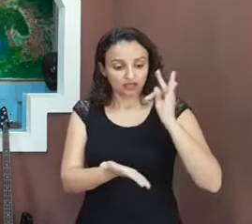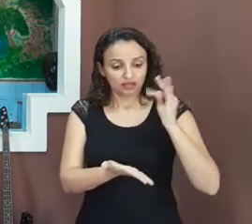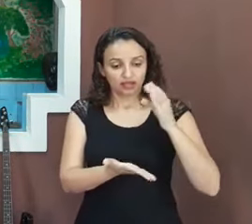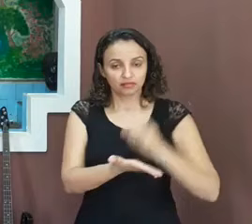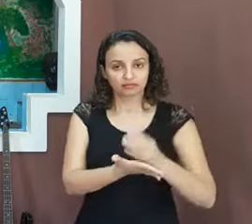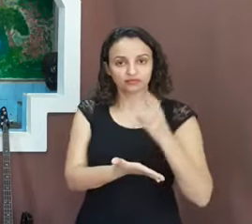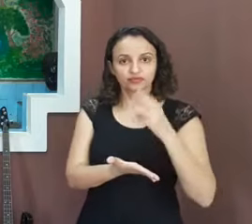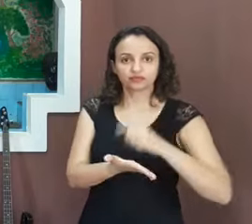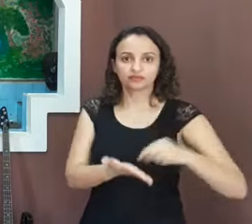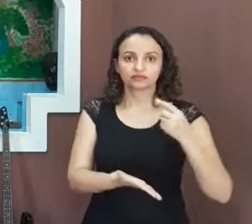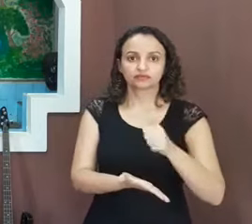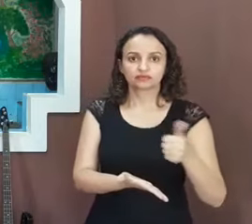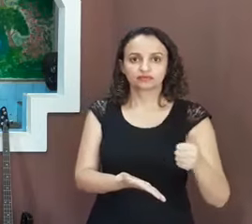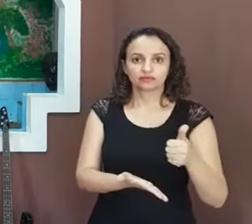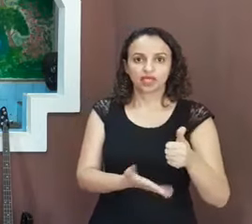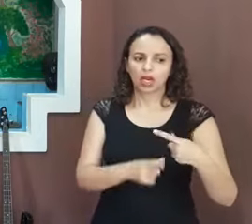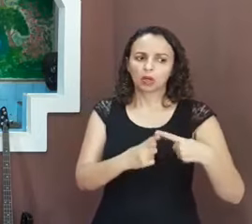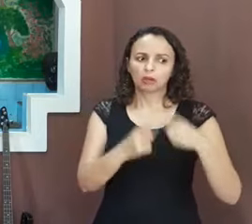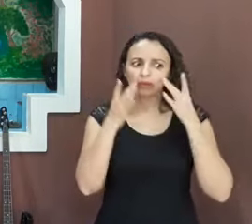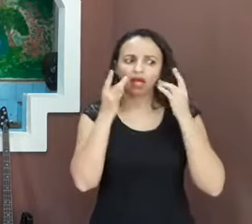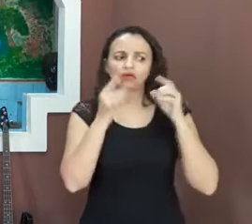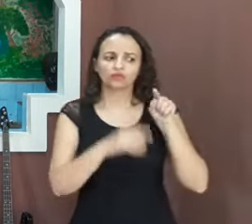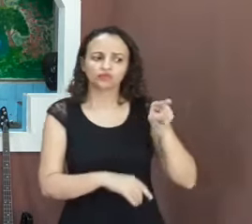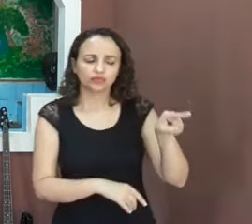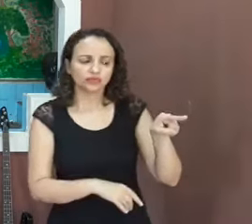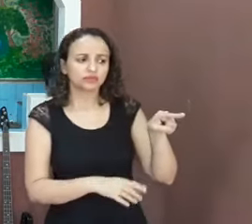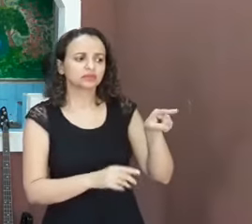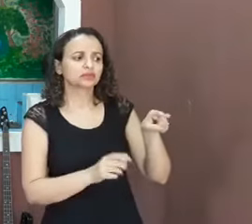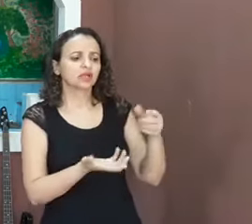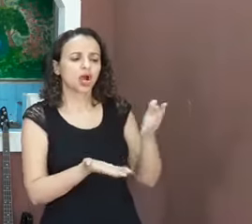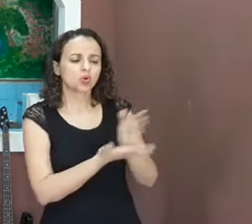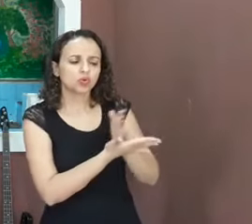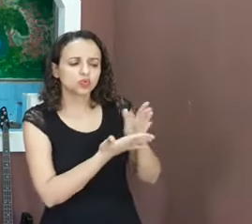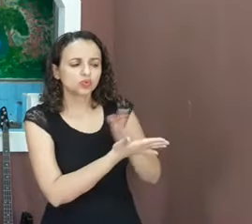11. Pois ouvimos que alguns de vocês estão o quê?